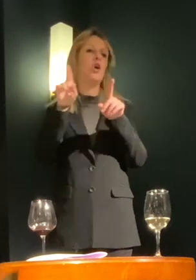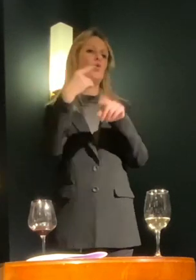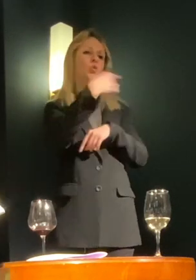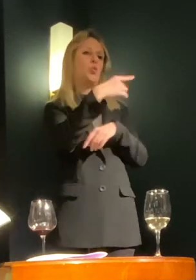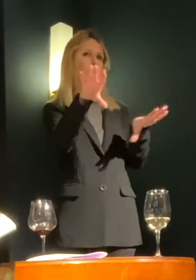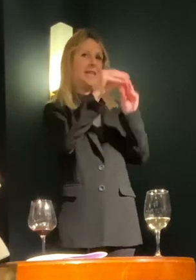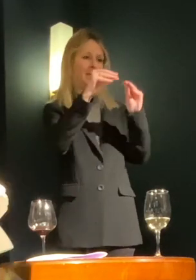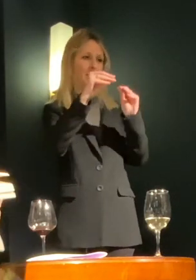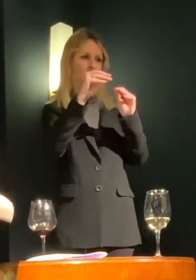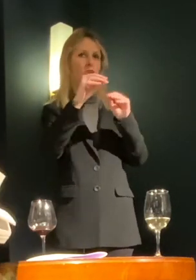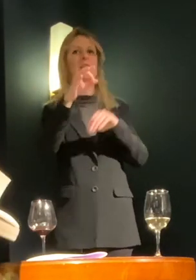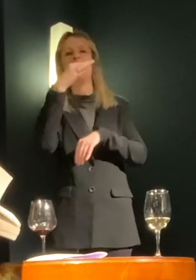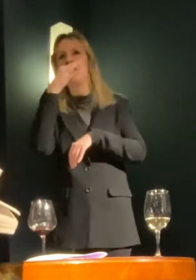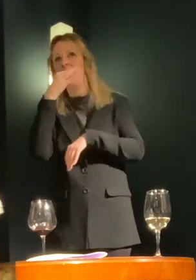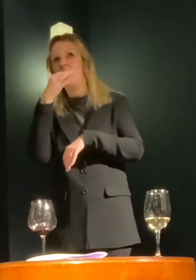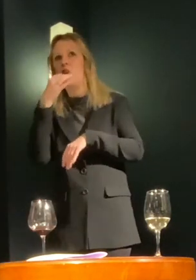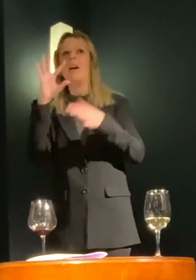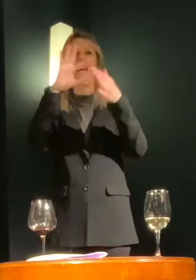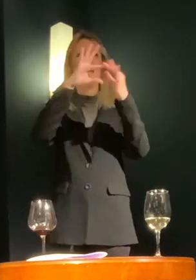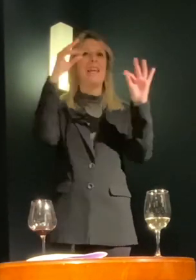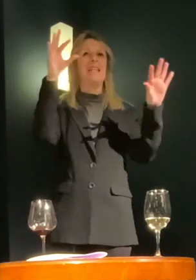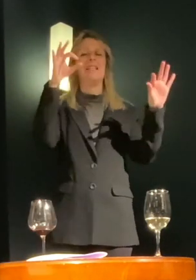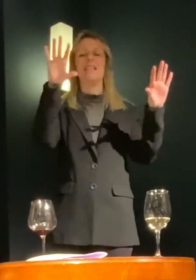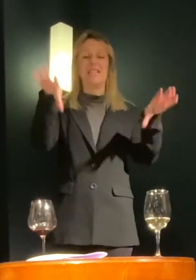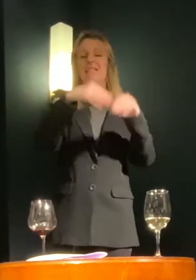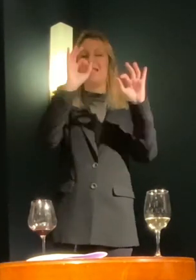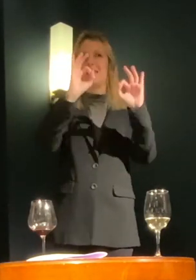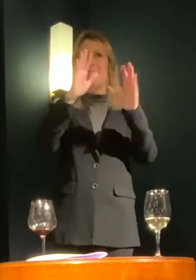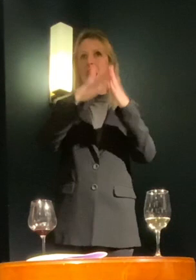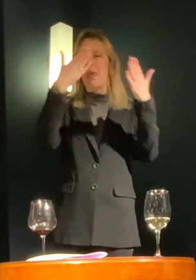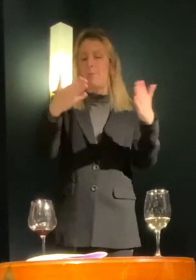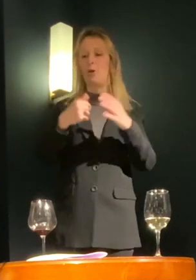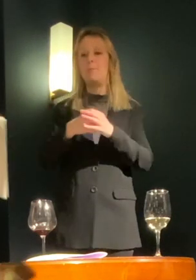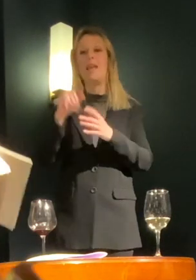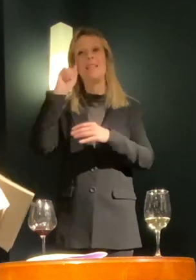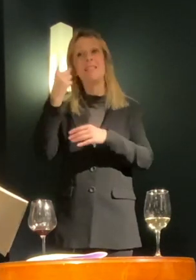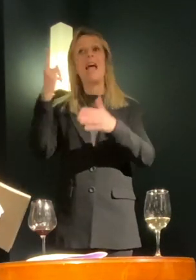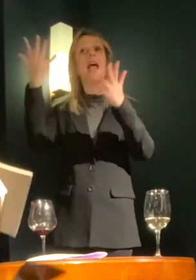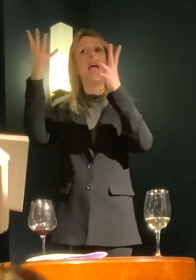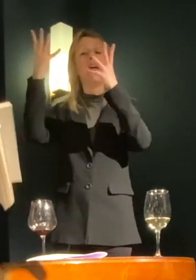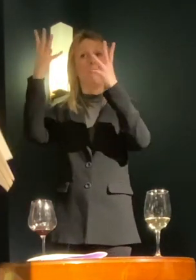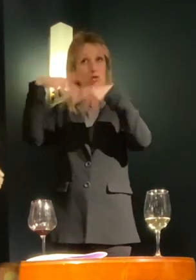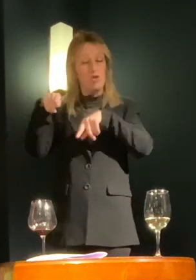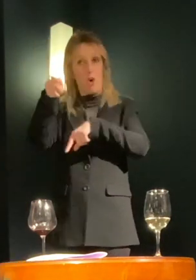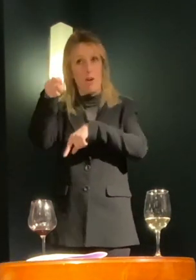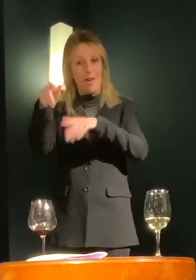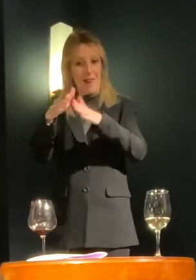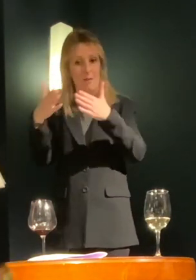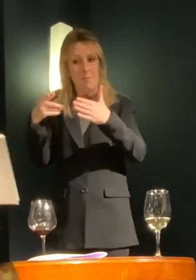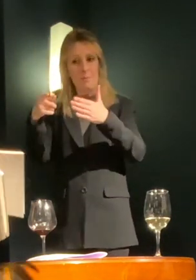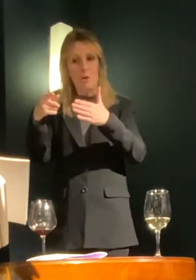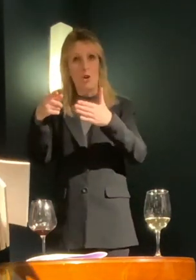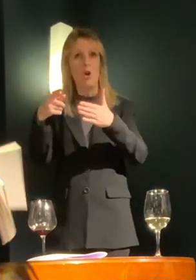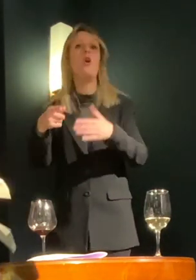incuriosisco, poi vai avanti, in realtà inizi il libro. Quando i libri funzionano, la prima frase e l'ultima frase